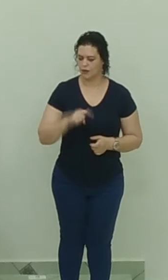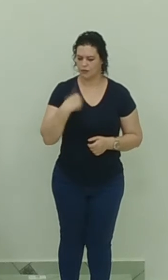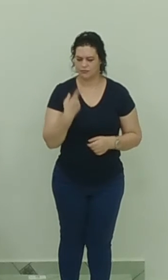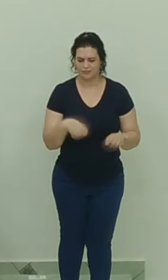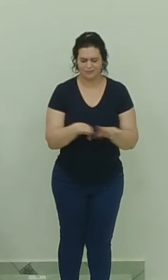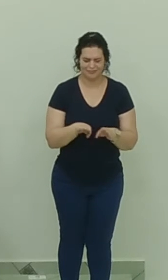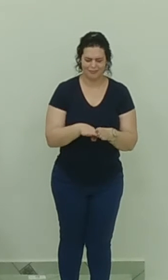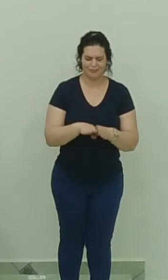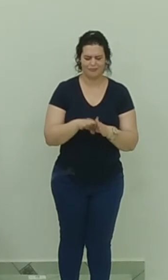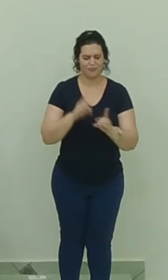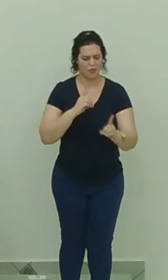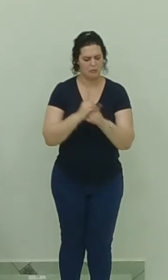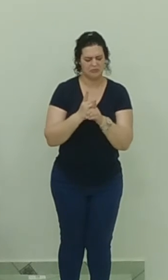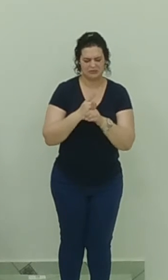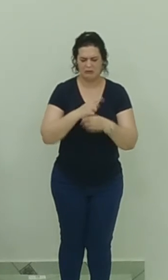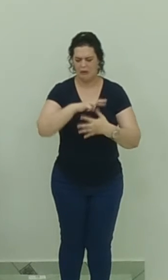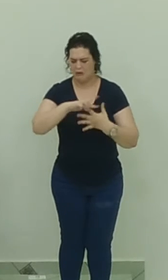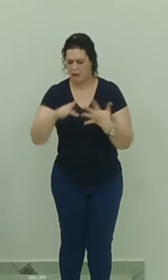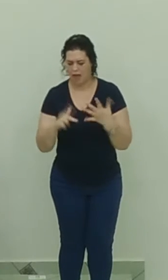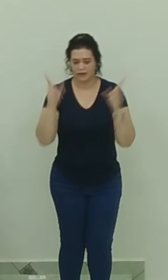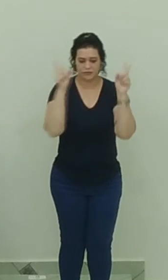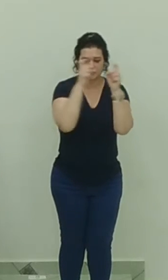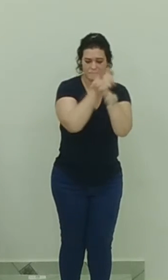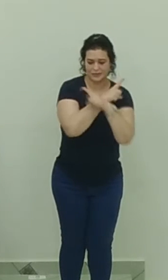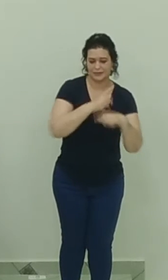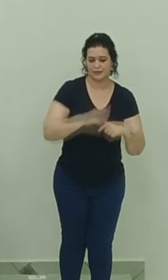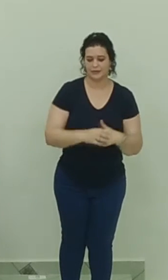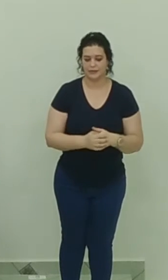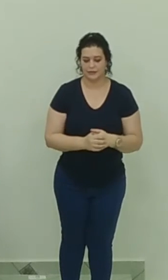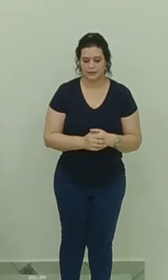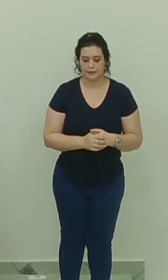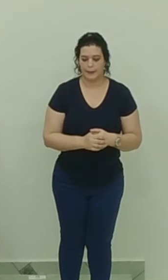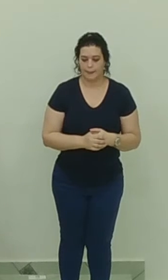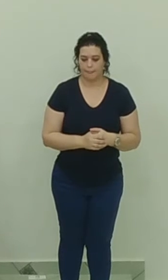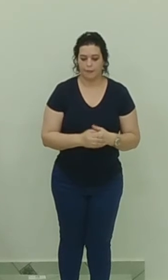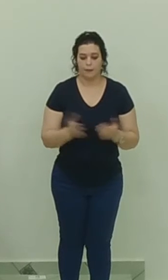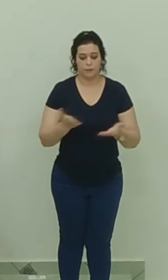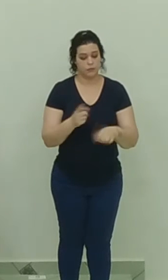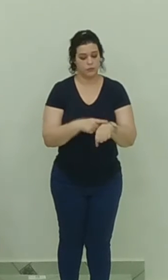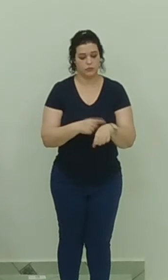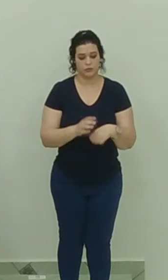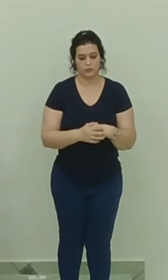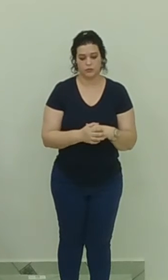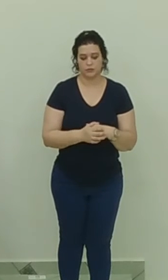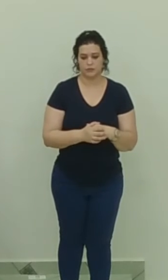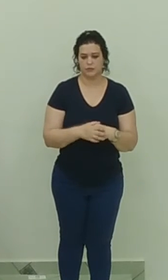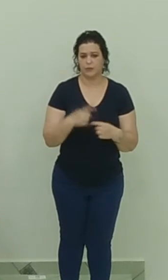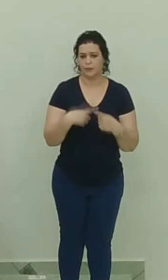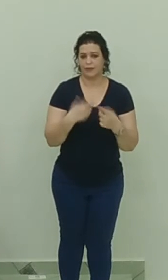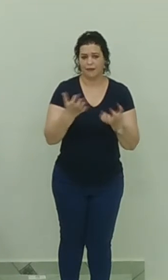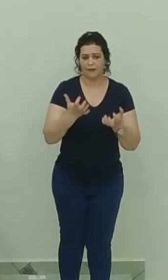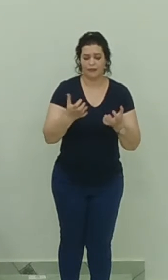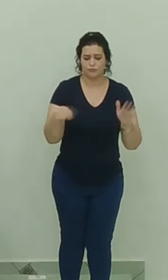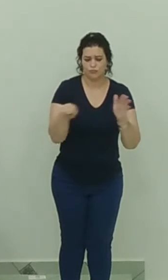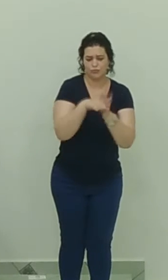chegada, não na nossa volta ao interior, nossa cidade, mas até o céu. Temos